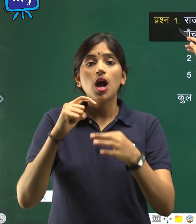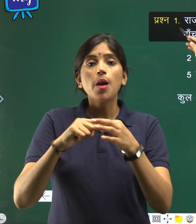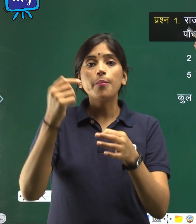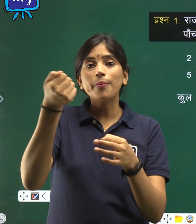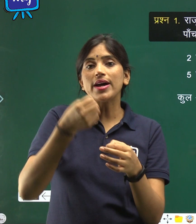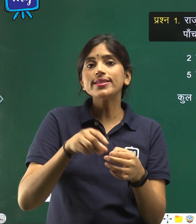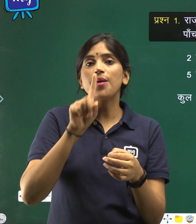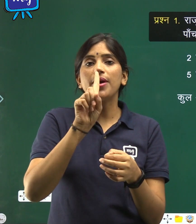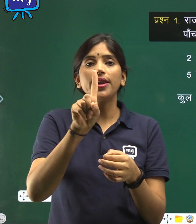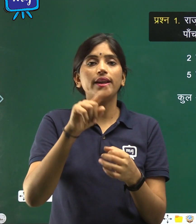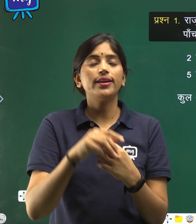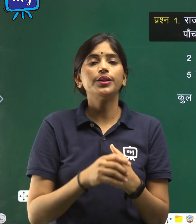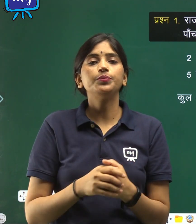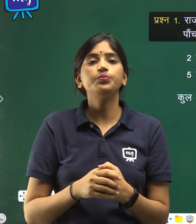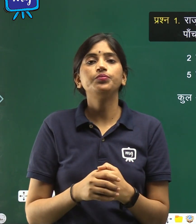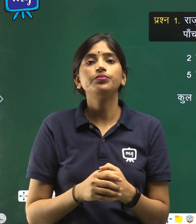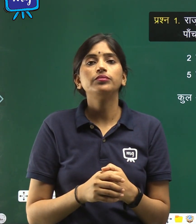प्रश्न नंबर 1।